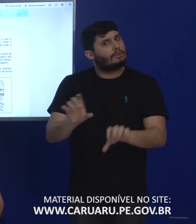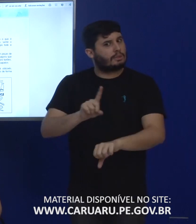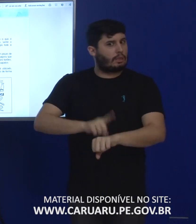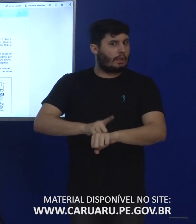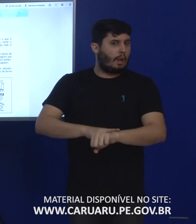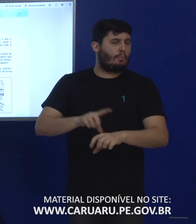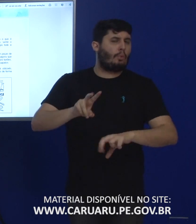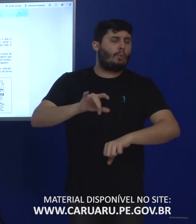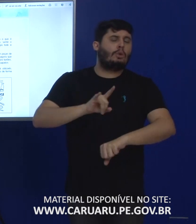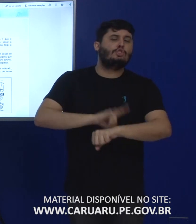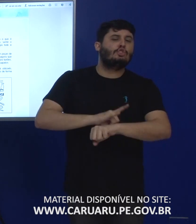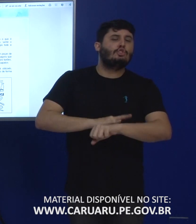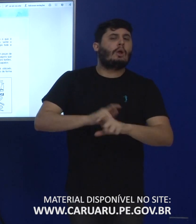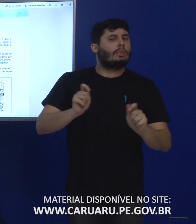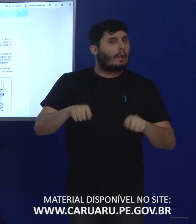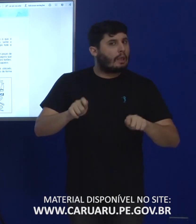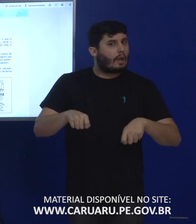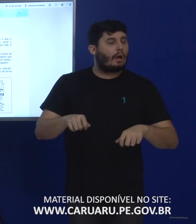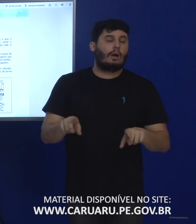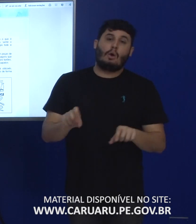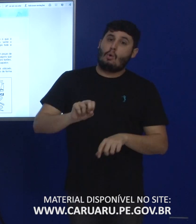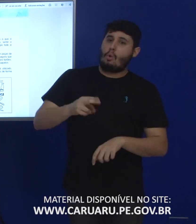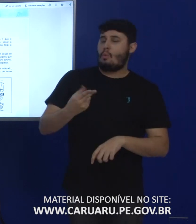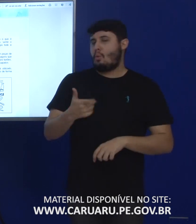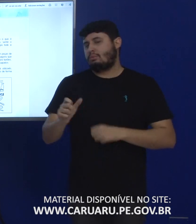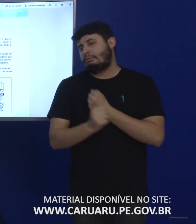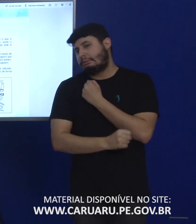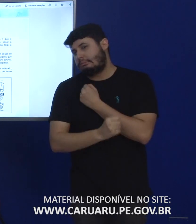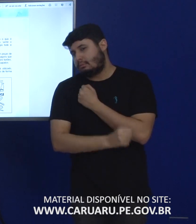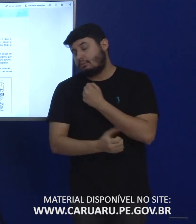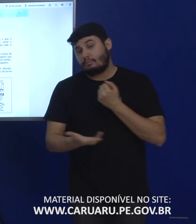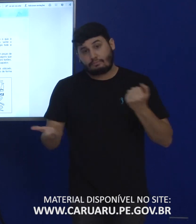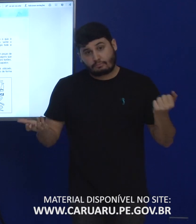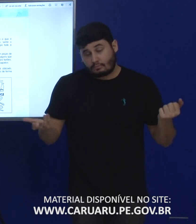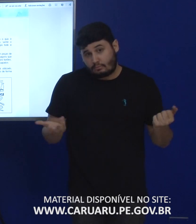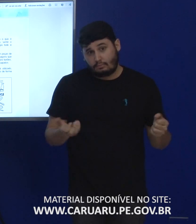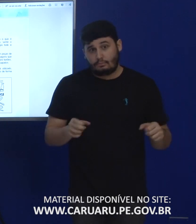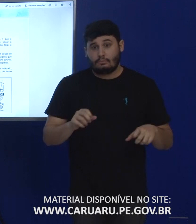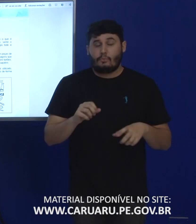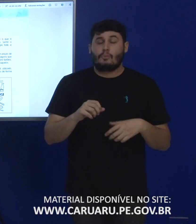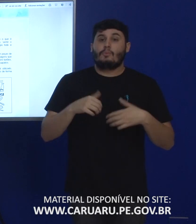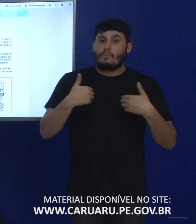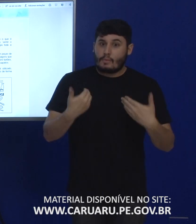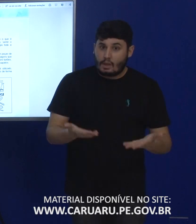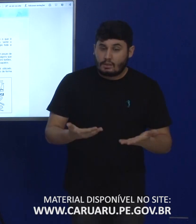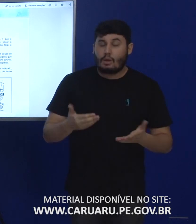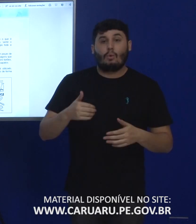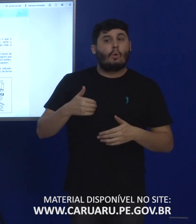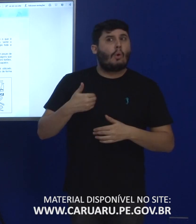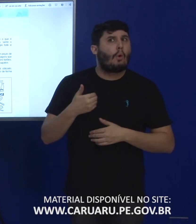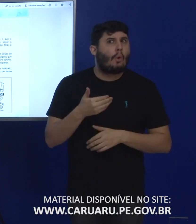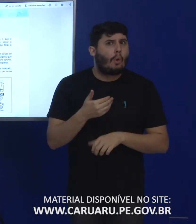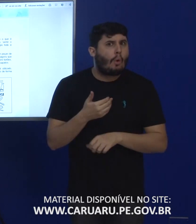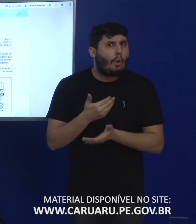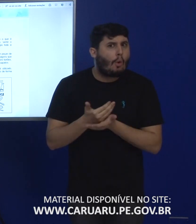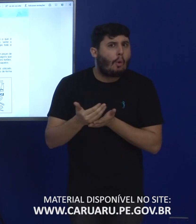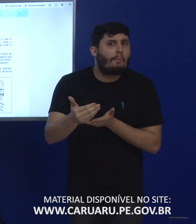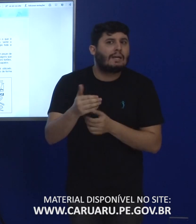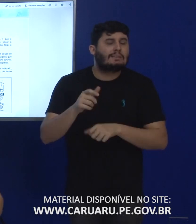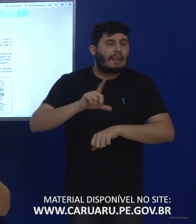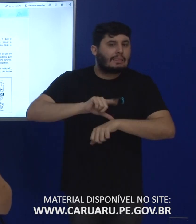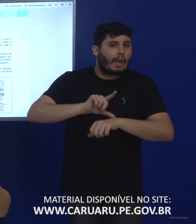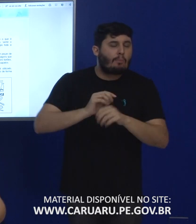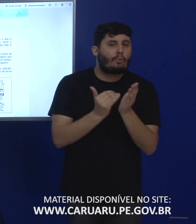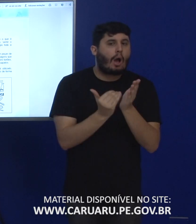o seu xixi, né, fazer a sua necessidade. E então, diante disso, começa traçando, né, aumenta o